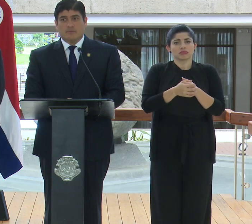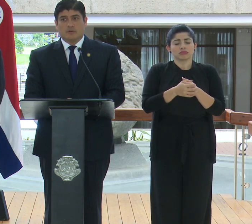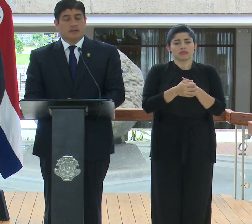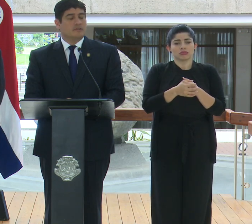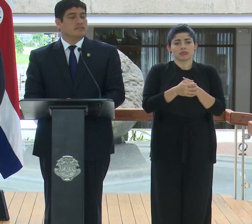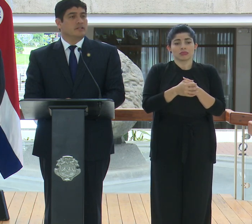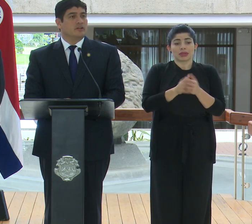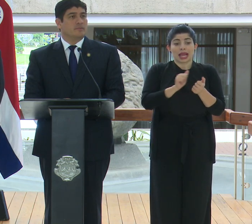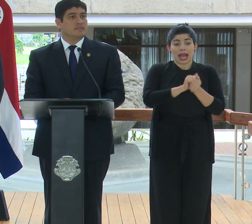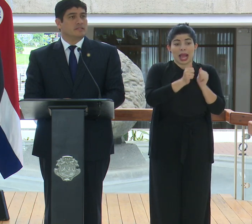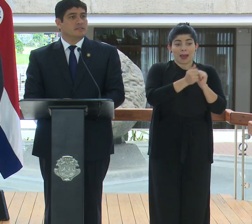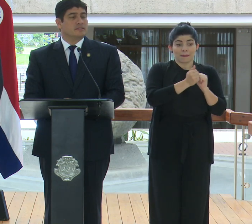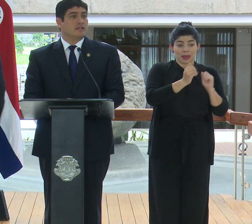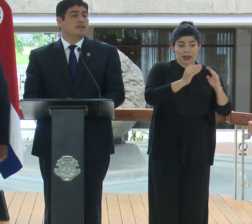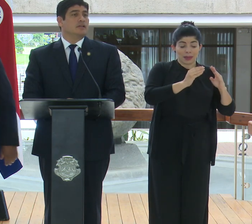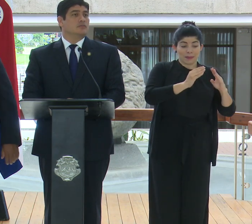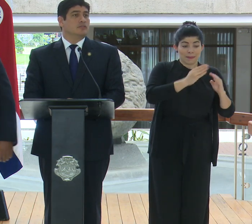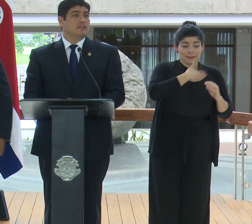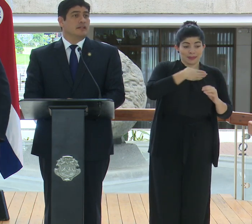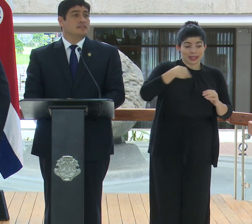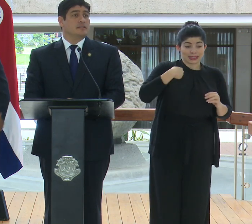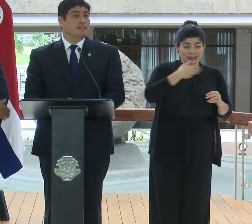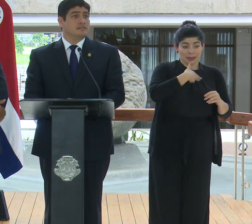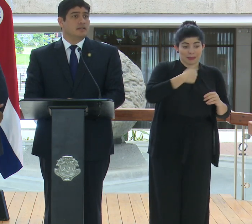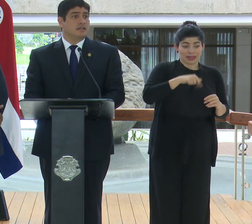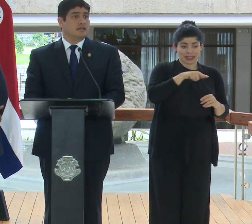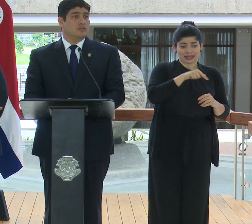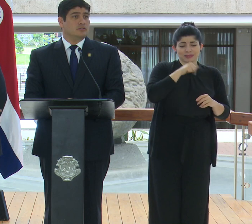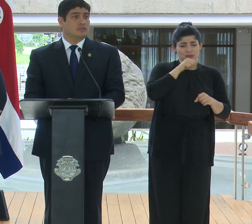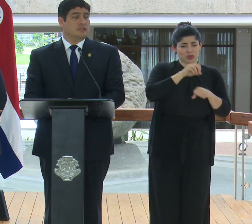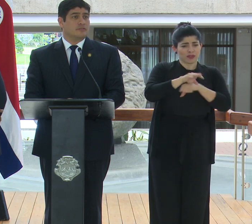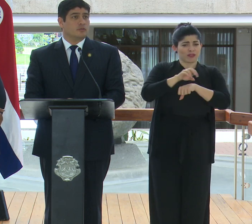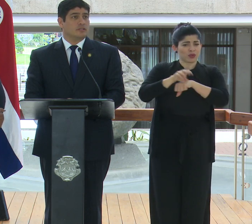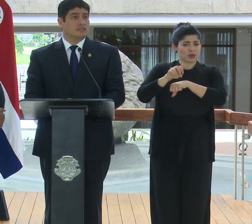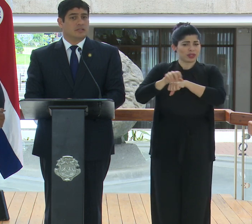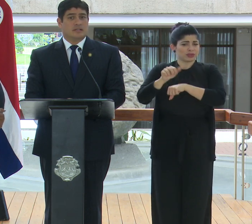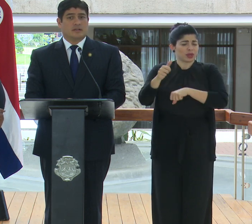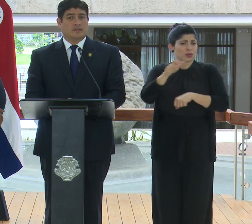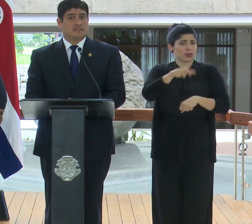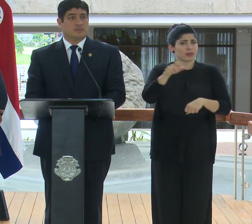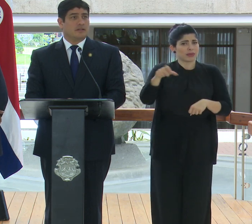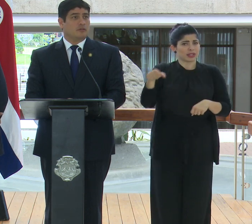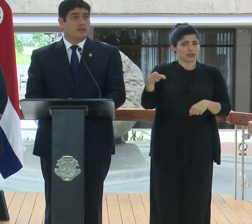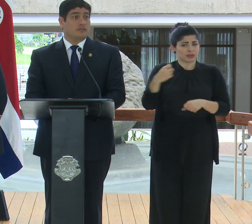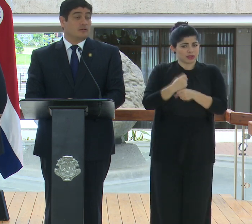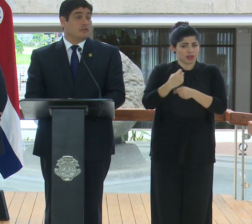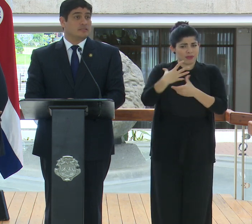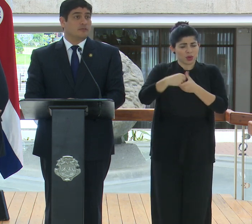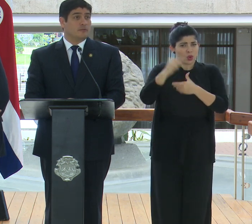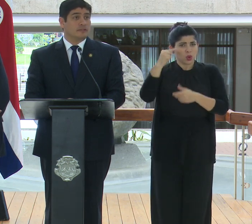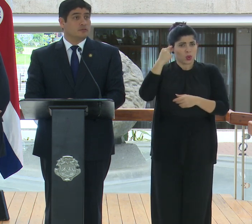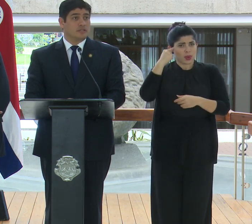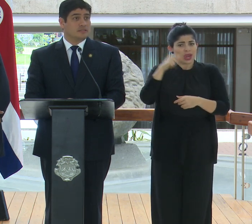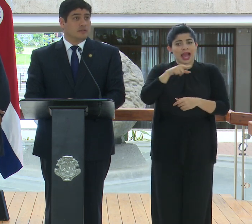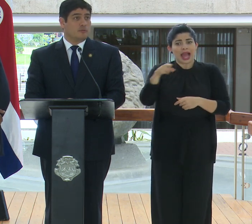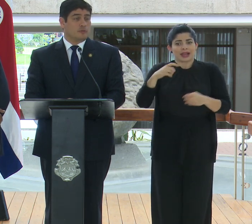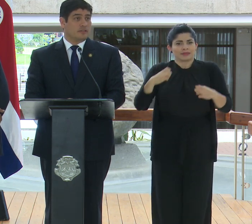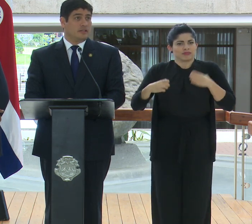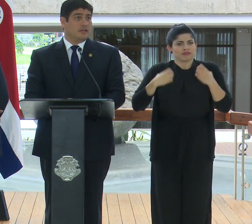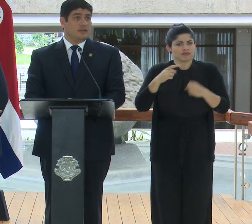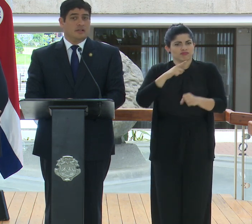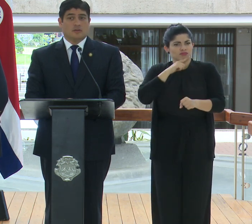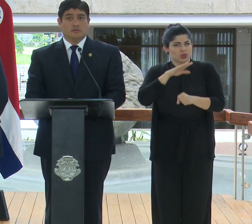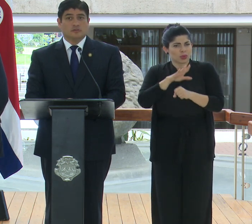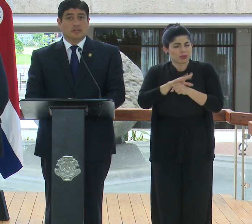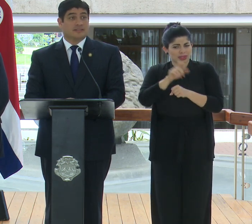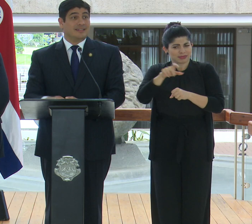El cambio en el Ministerio de la Presidencia no tendrá incidencia en otras de las figuras que participan en el gobierno, que lo hacen de forma entusiasta y